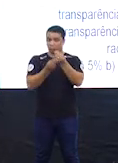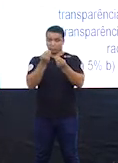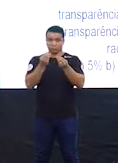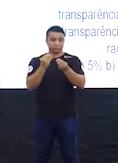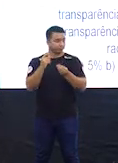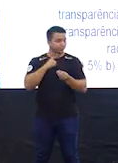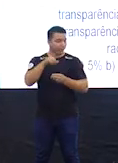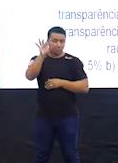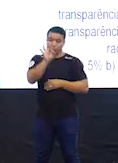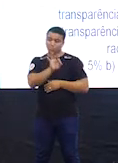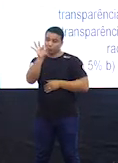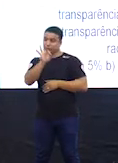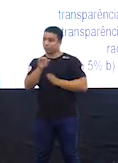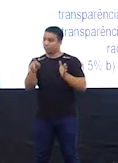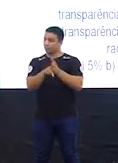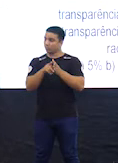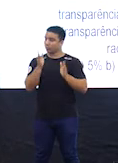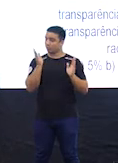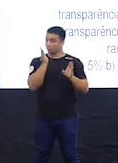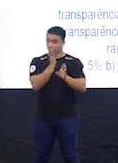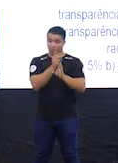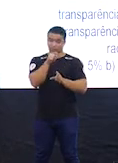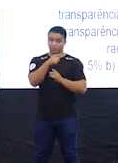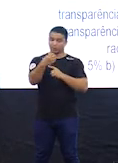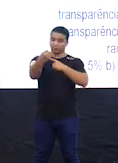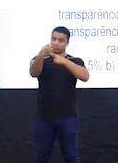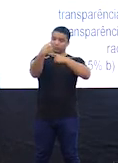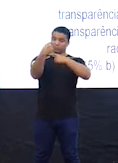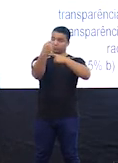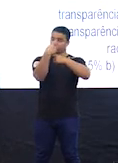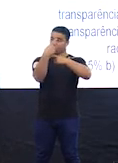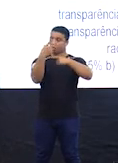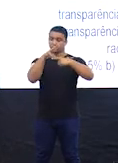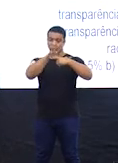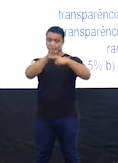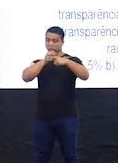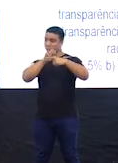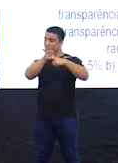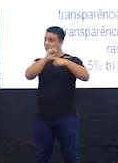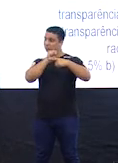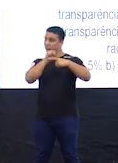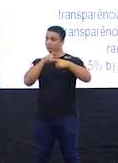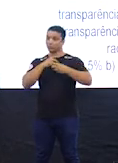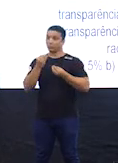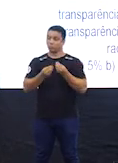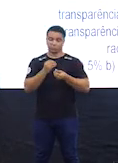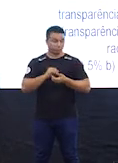com o percentual de radiação solar que deixa passar.